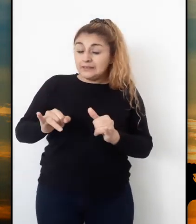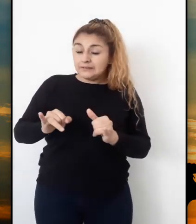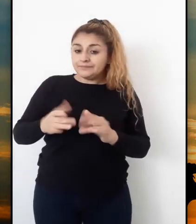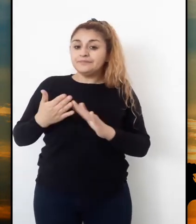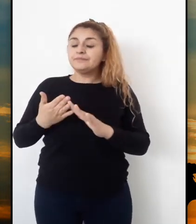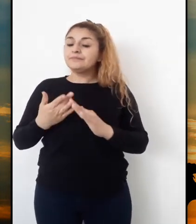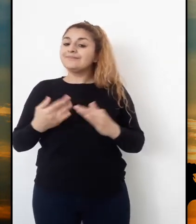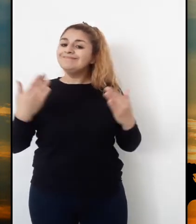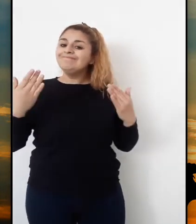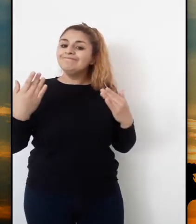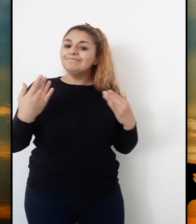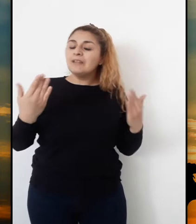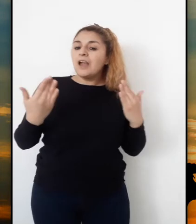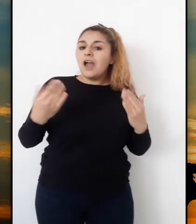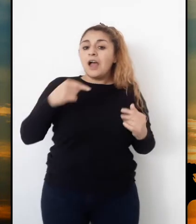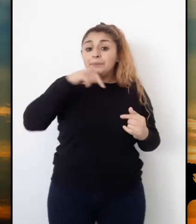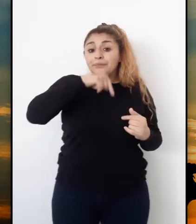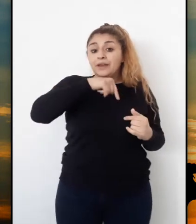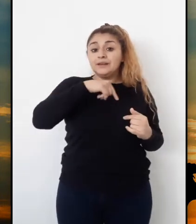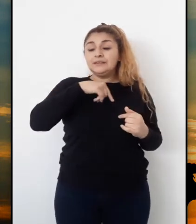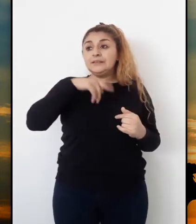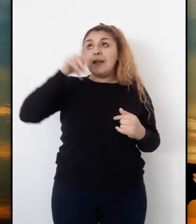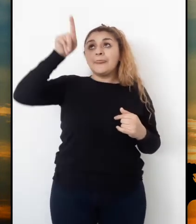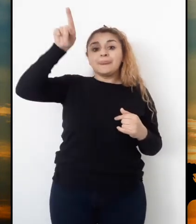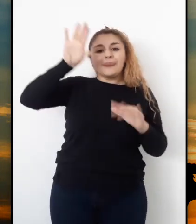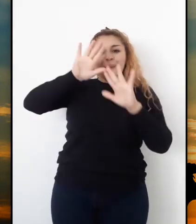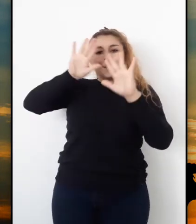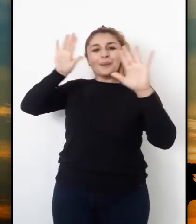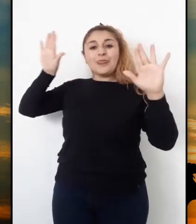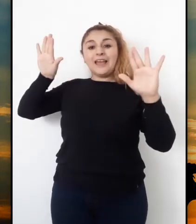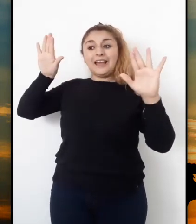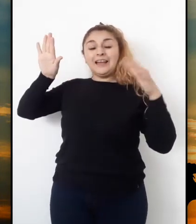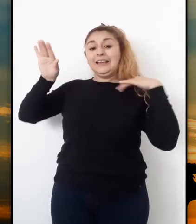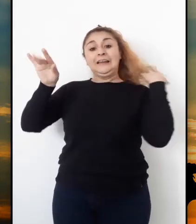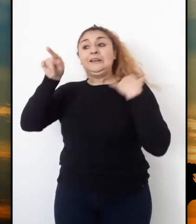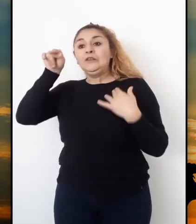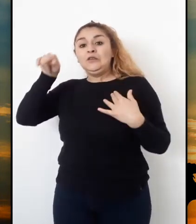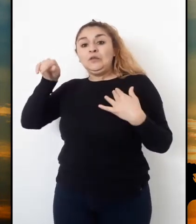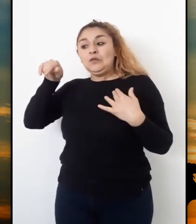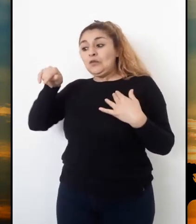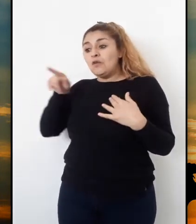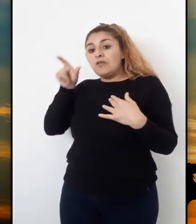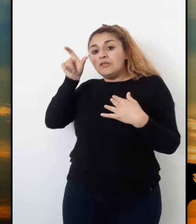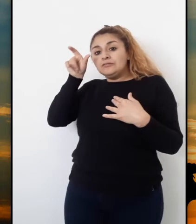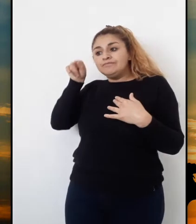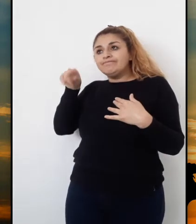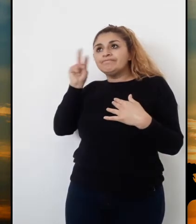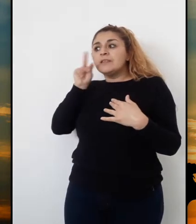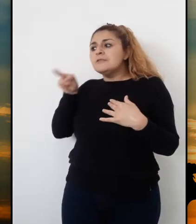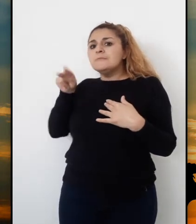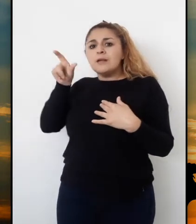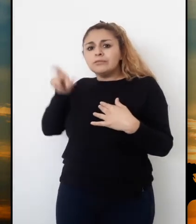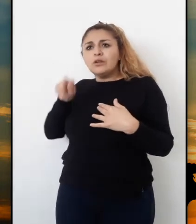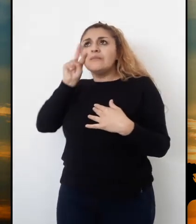Dieu. Pero la diferencia estaba en la fe en Dios. Le riche s'appuie sur sa richesse. El rico se apoyaba en